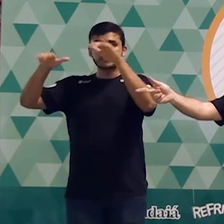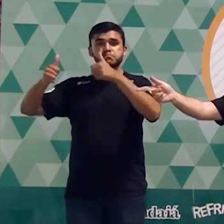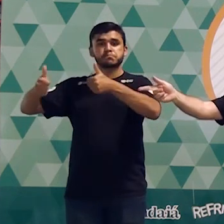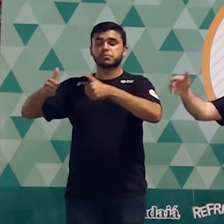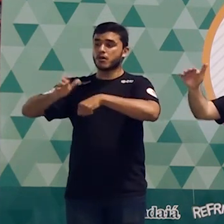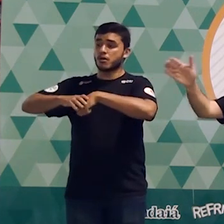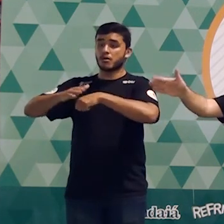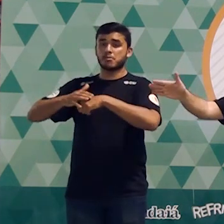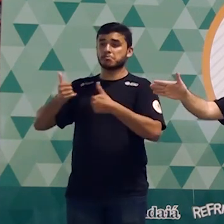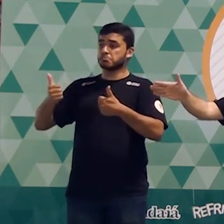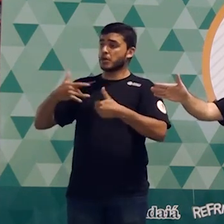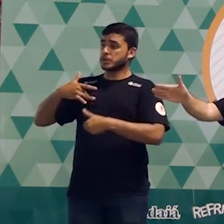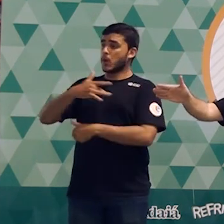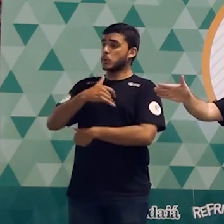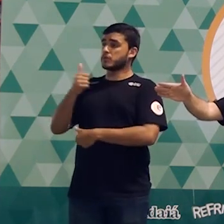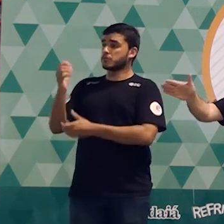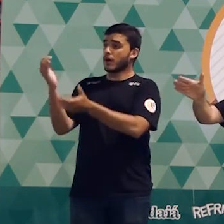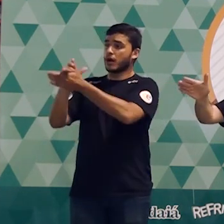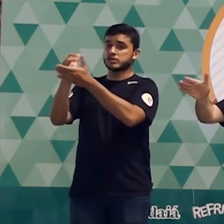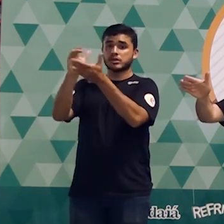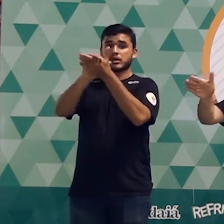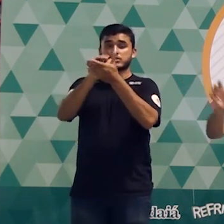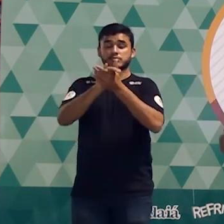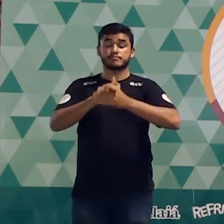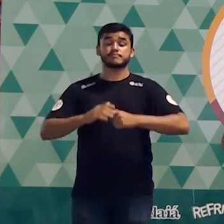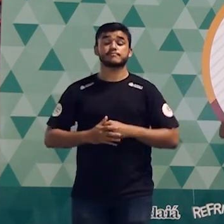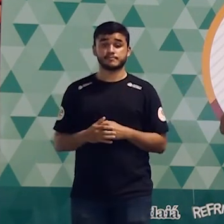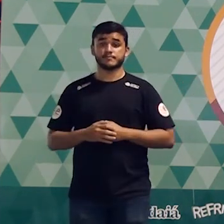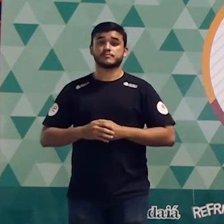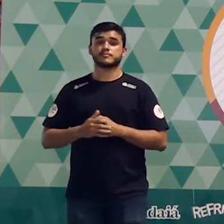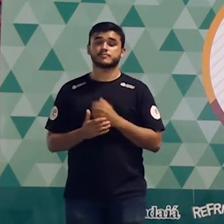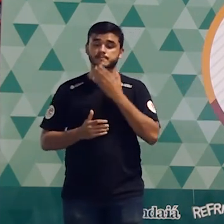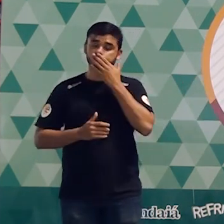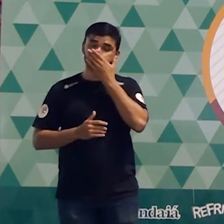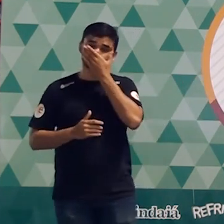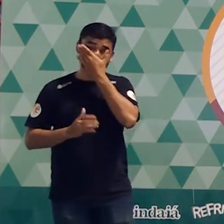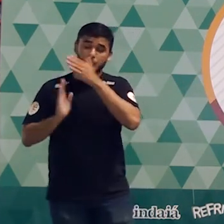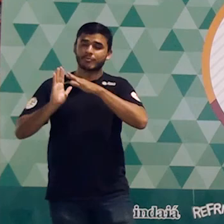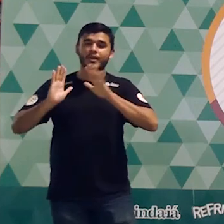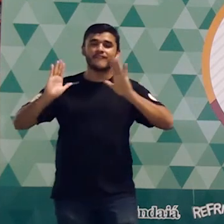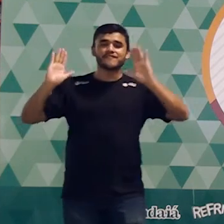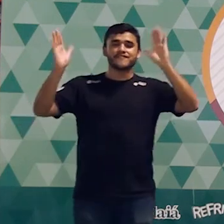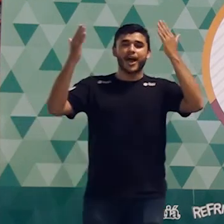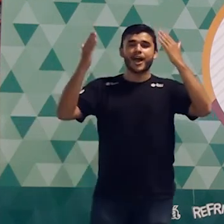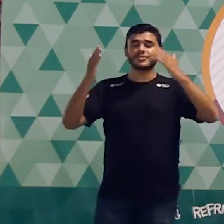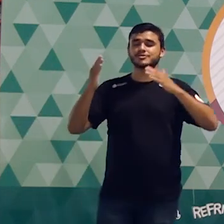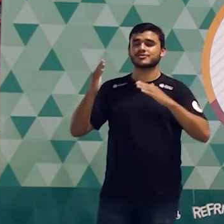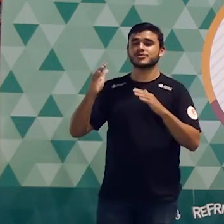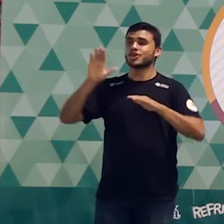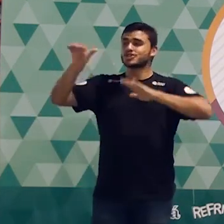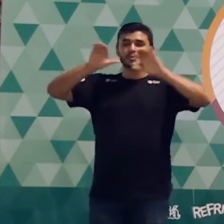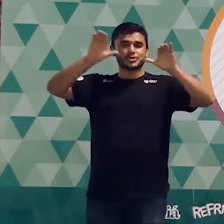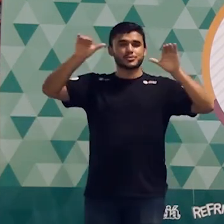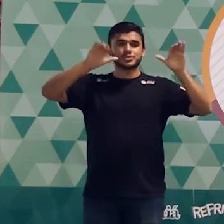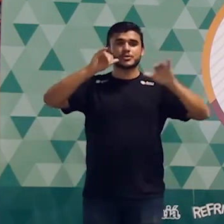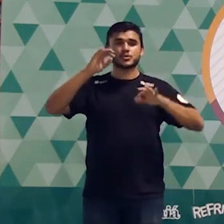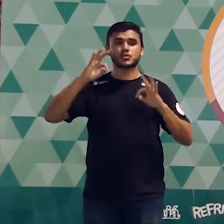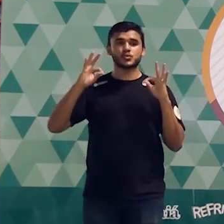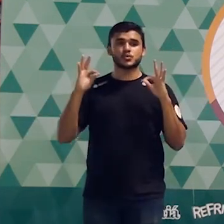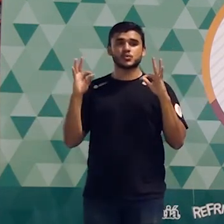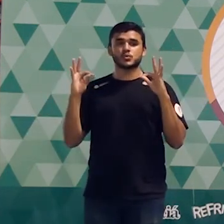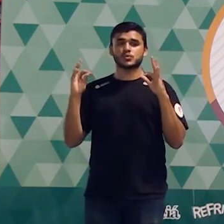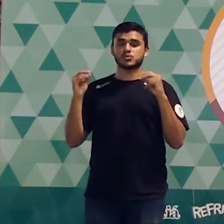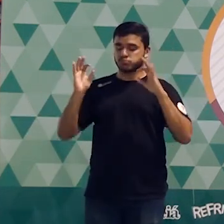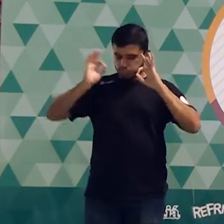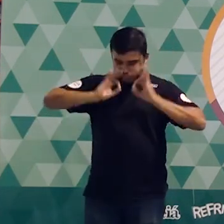também. Pelo menos a maioria deles, certo? Então se fazia os 15 anos, você pegava as moças da cidade, passava elas todas